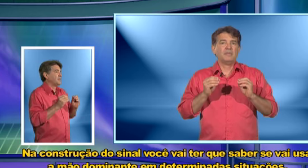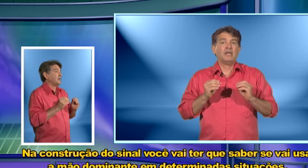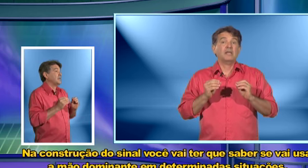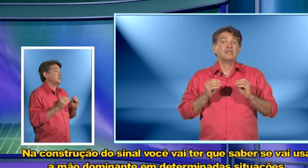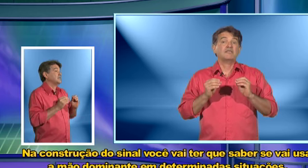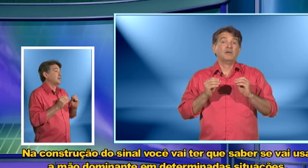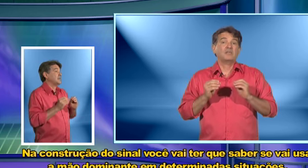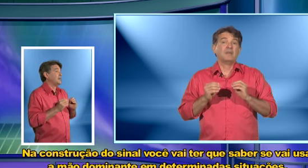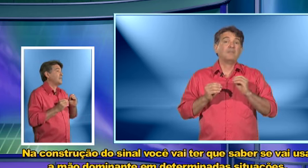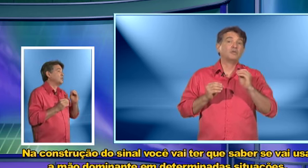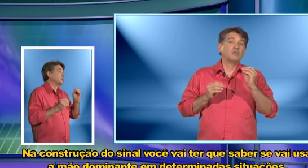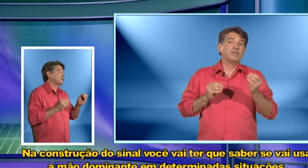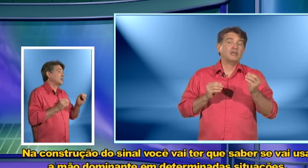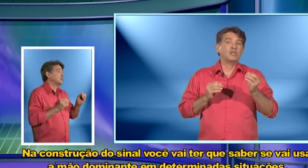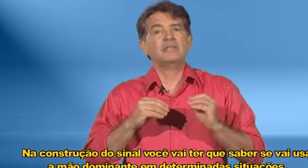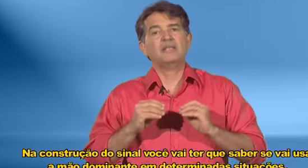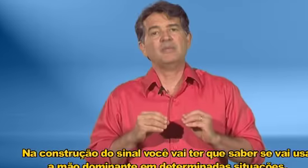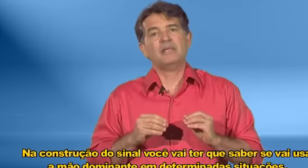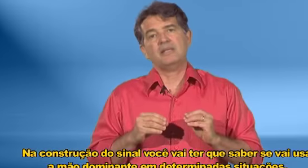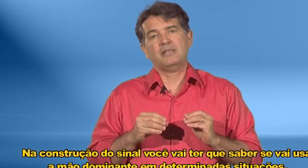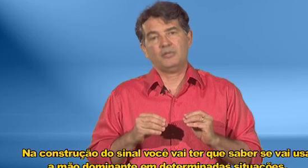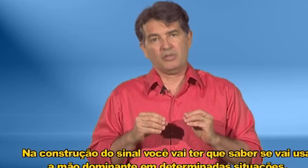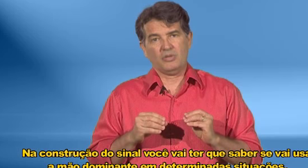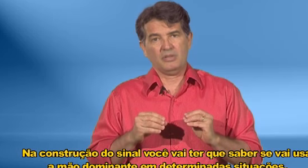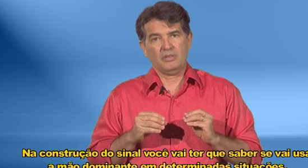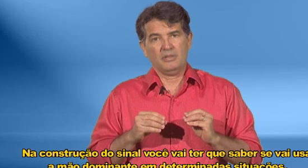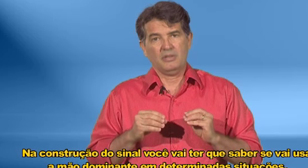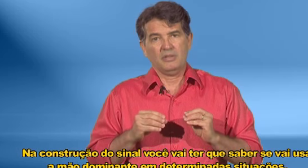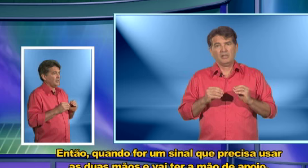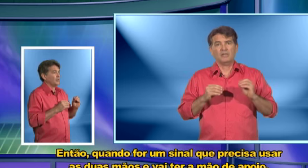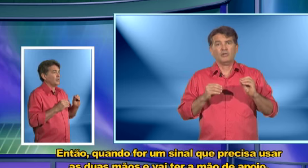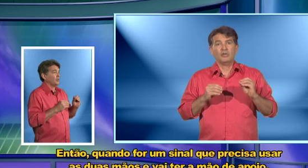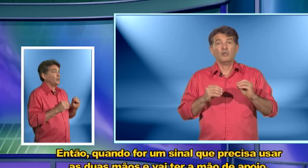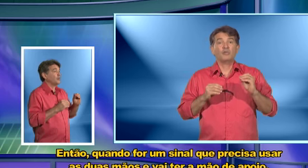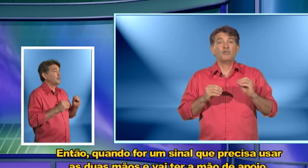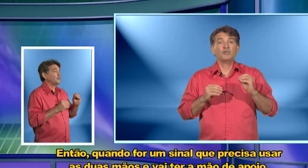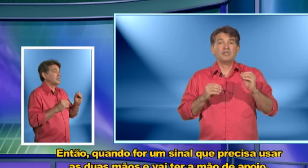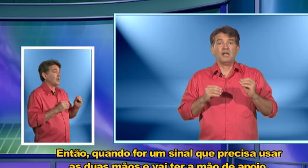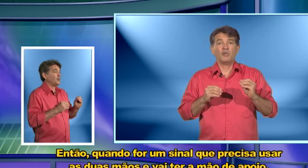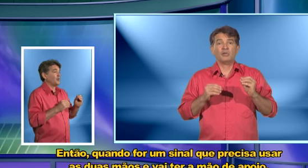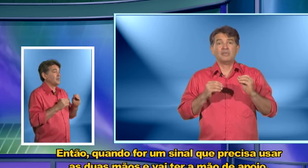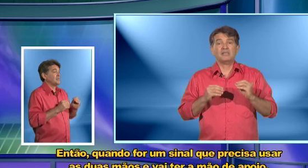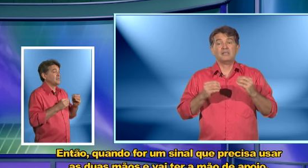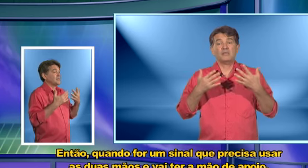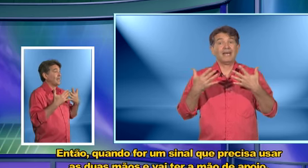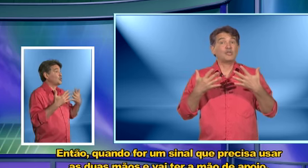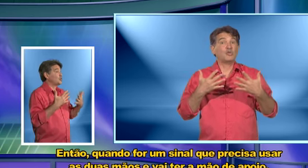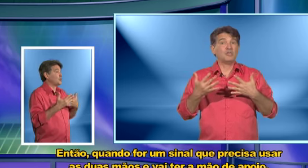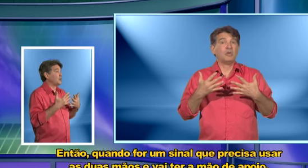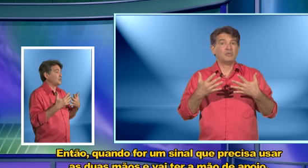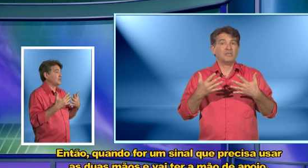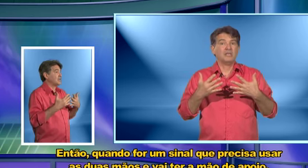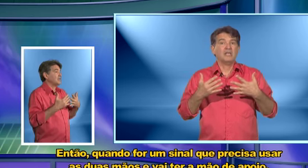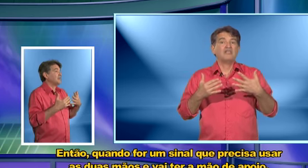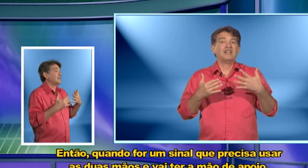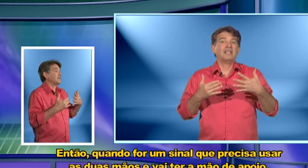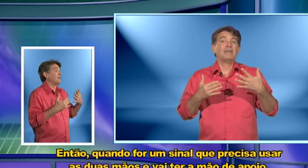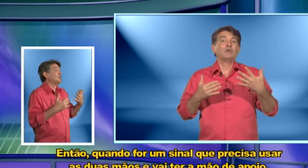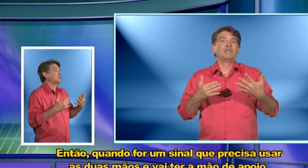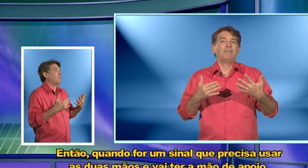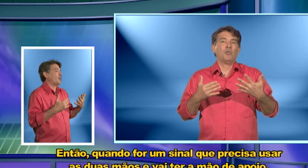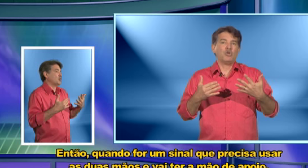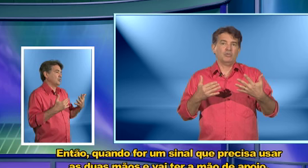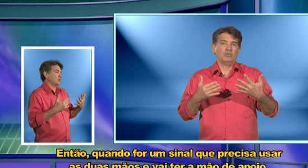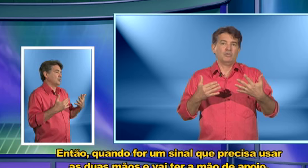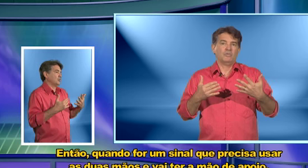ter que saber se vai usar a mão dominante em determinadas situações. Então, quando for um sinal que precisa usar as duas mãos e vai ter a